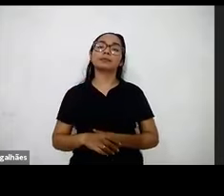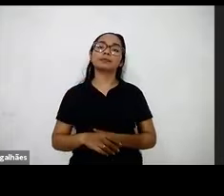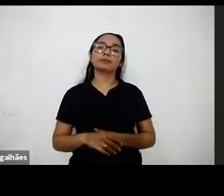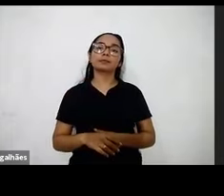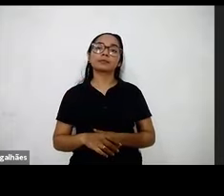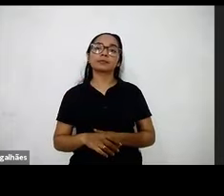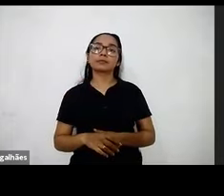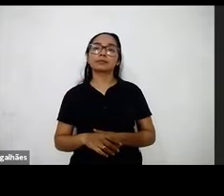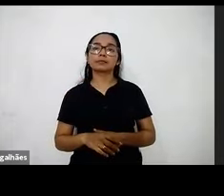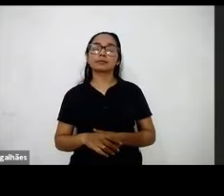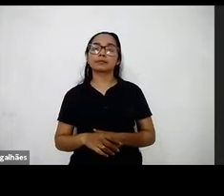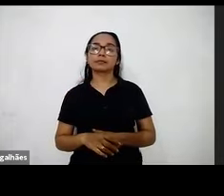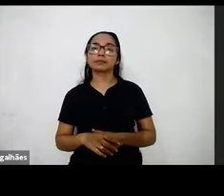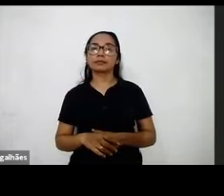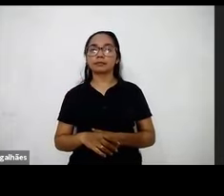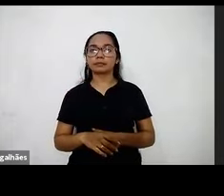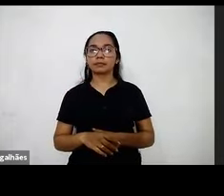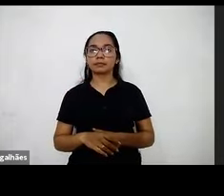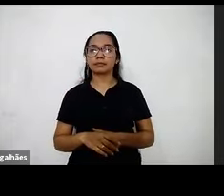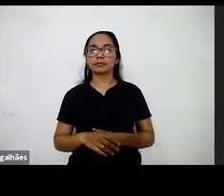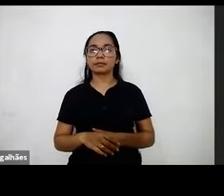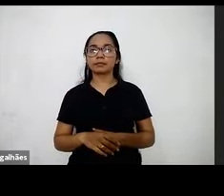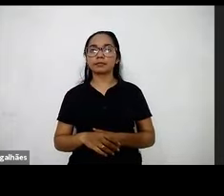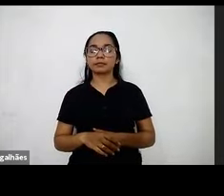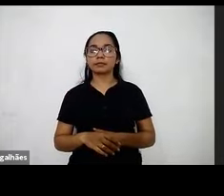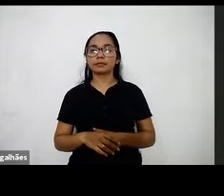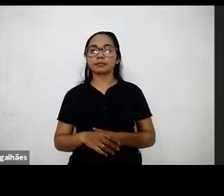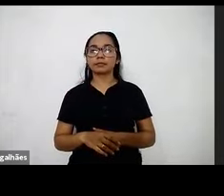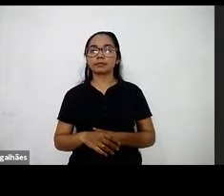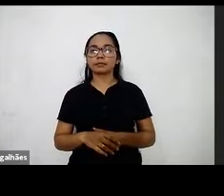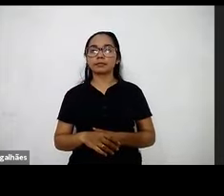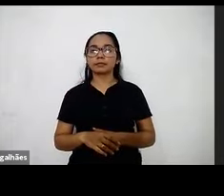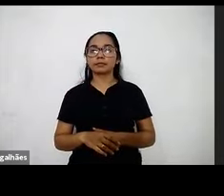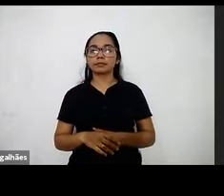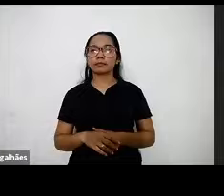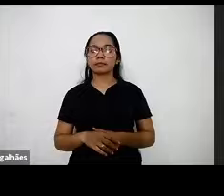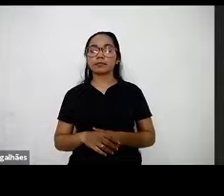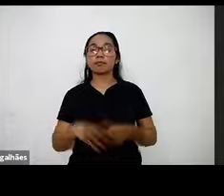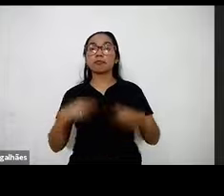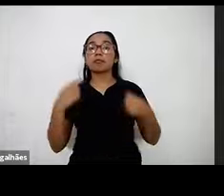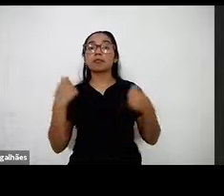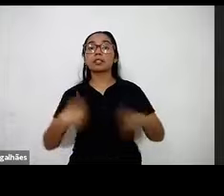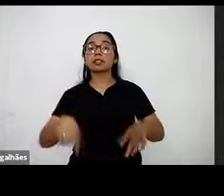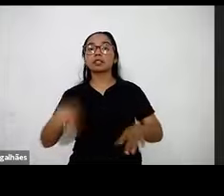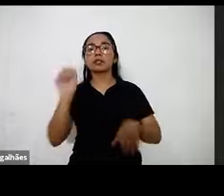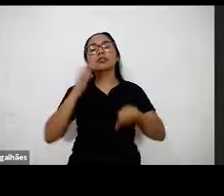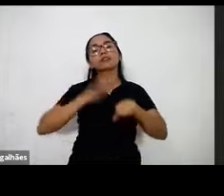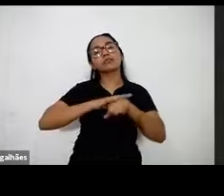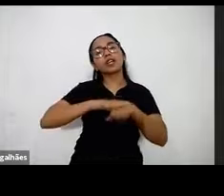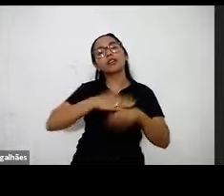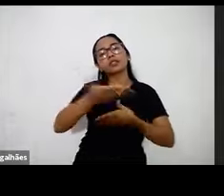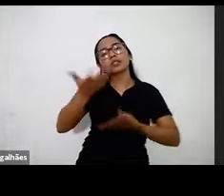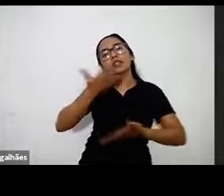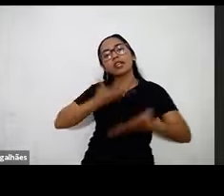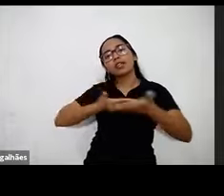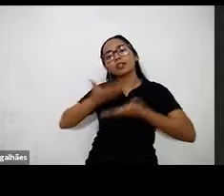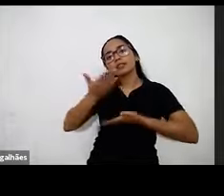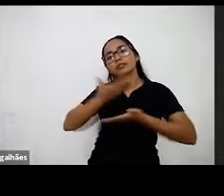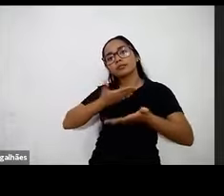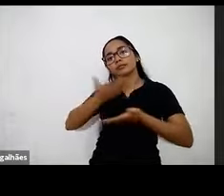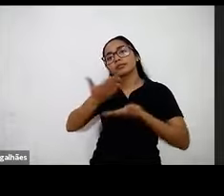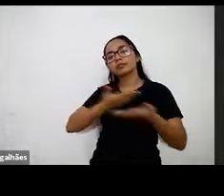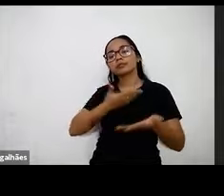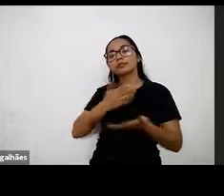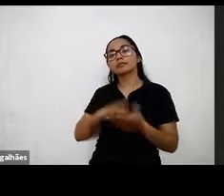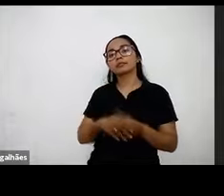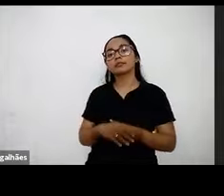atenção psicossocial, que possa dialogar, sim, com as outras redes de atenção, da atenção básica, mas também da atenção especializada, com a